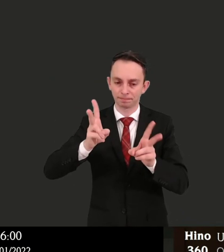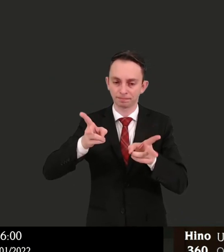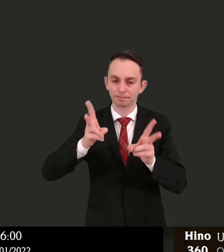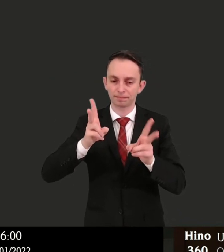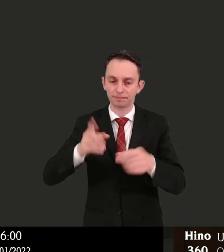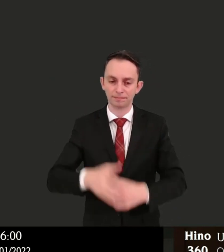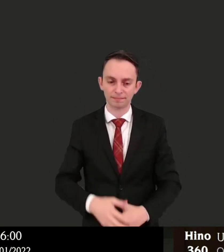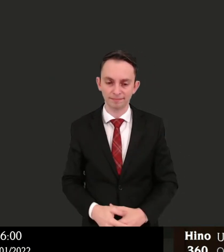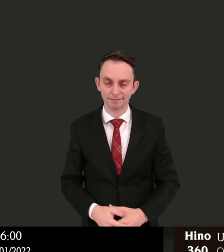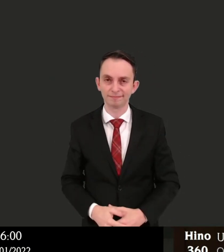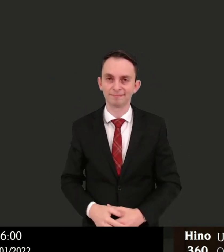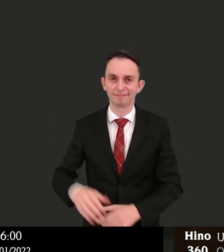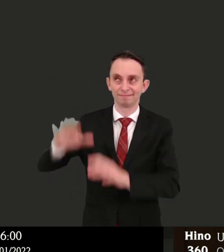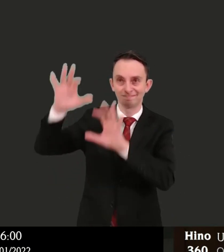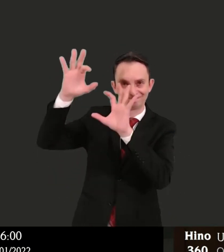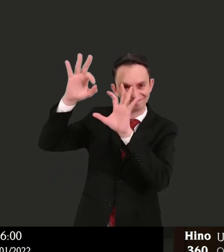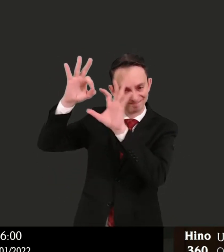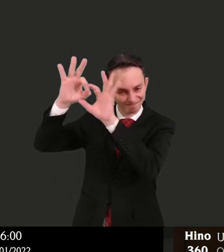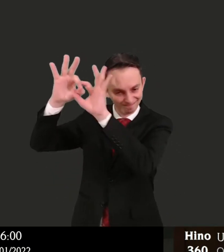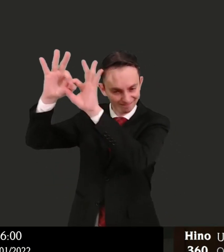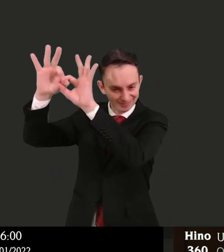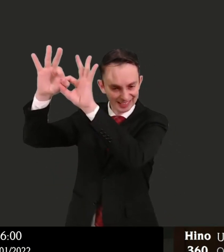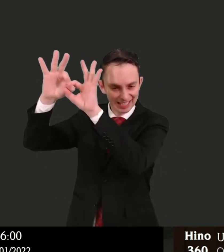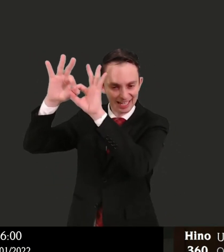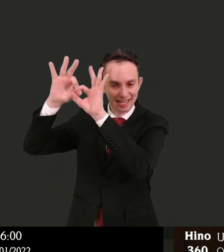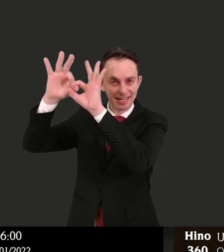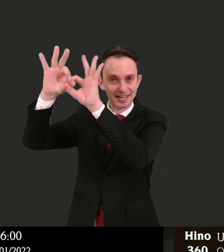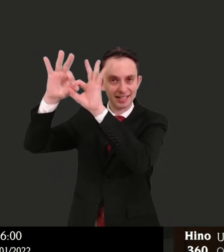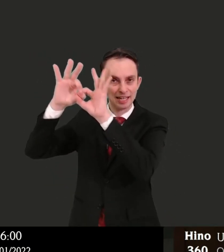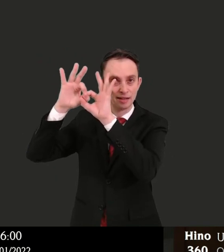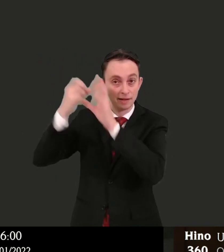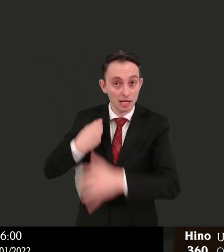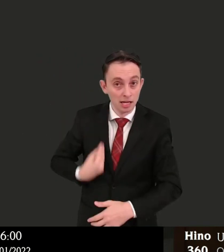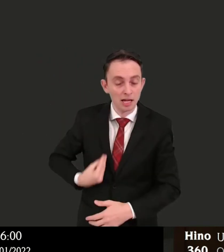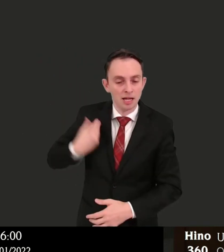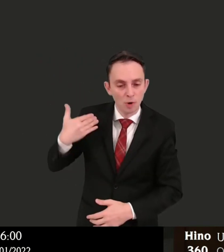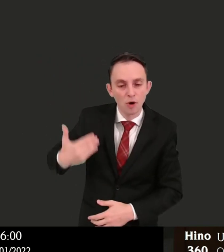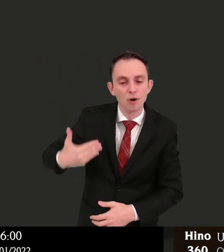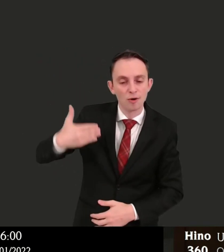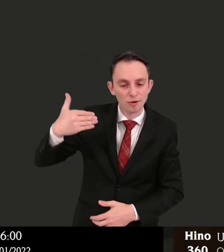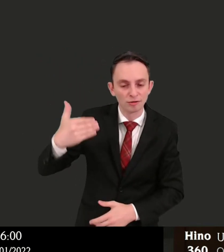Thank you.